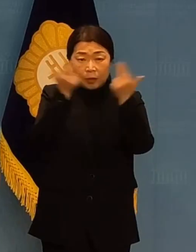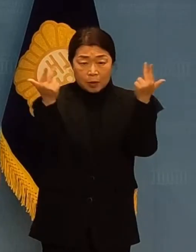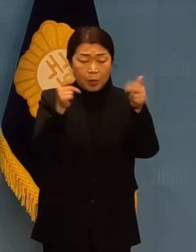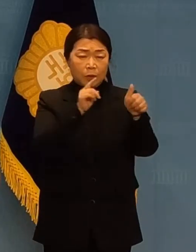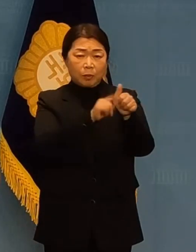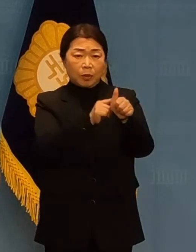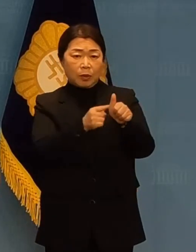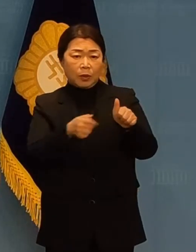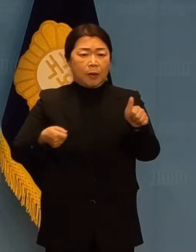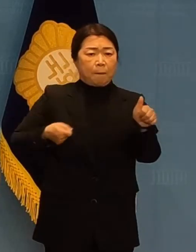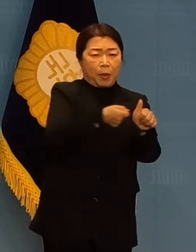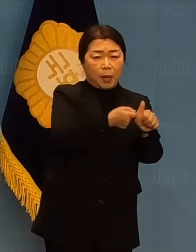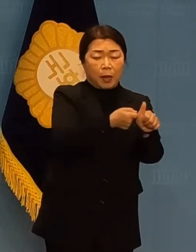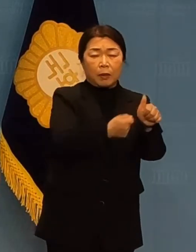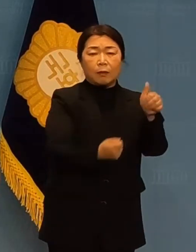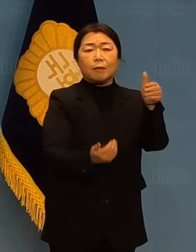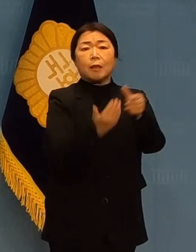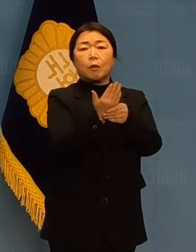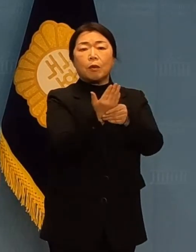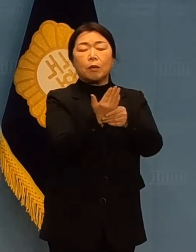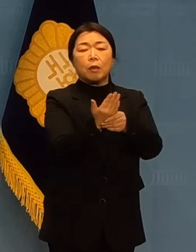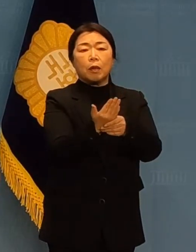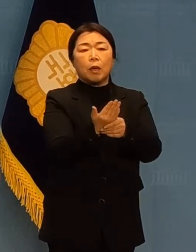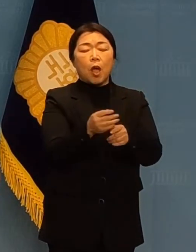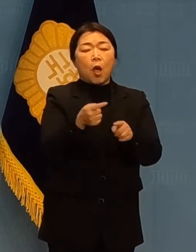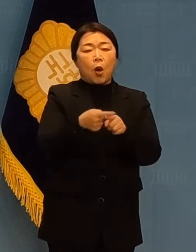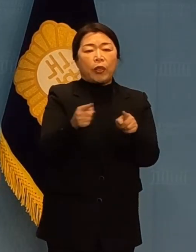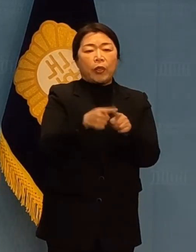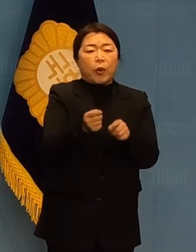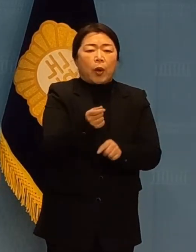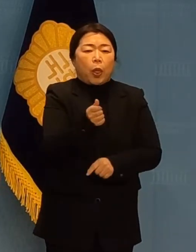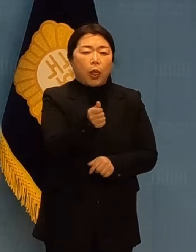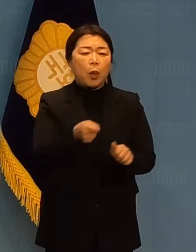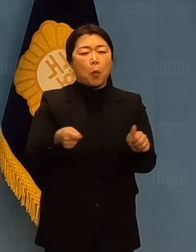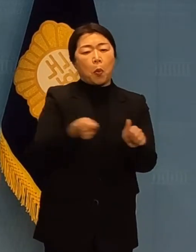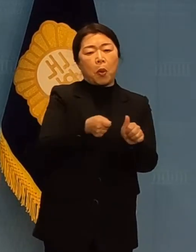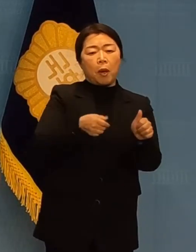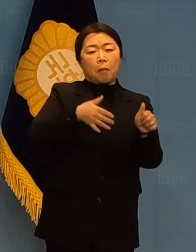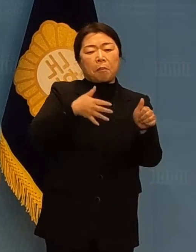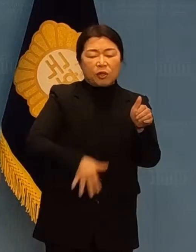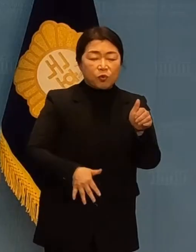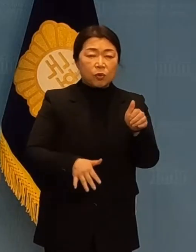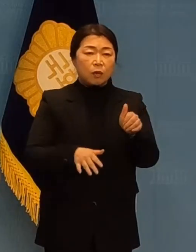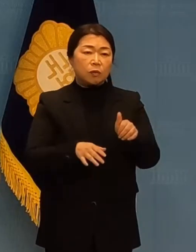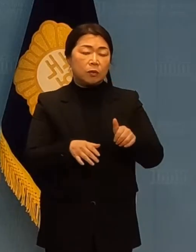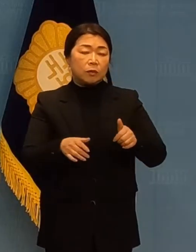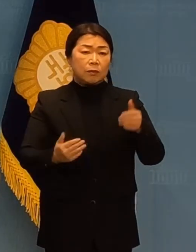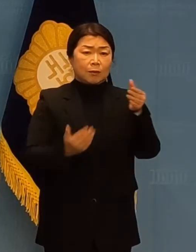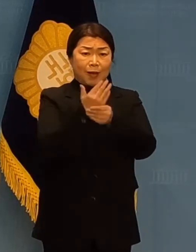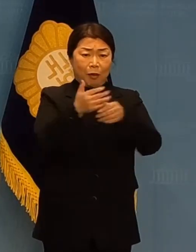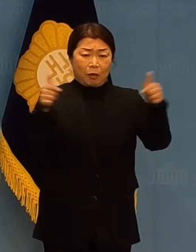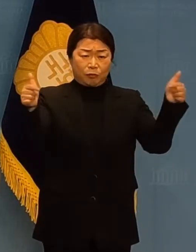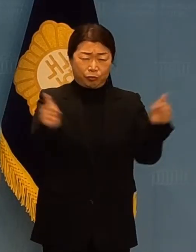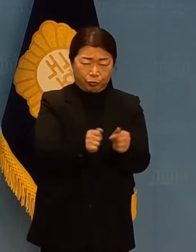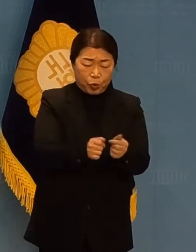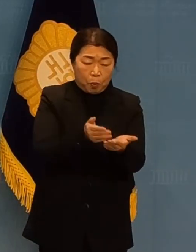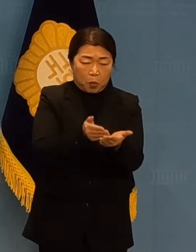사건을 커터칼 살인 미수라고 축소하는 보고서를 작성했습니다. 보고서에는